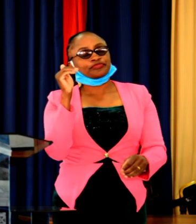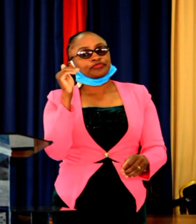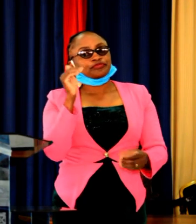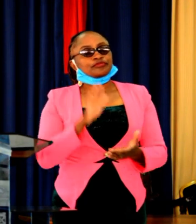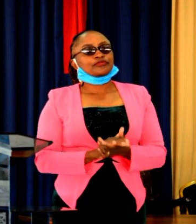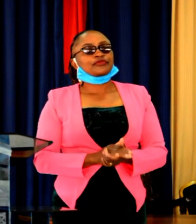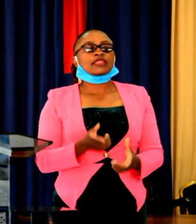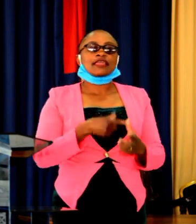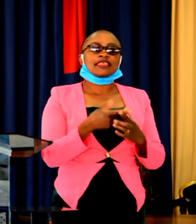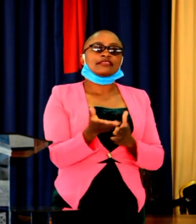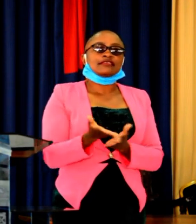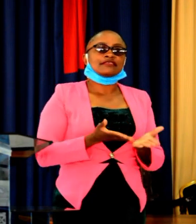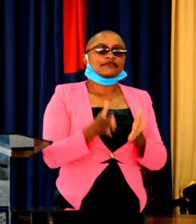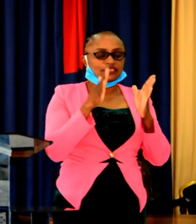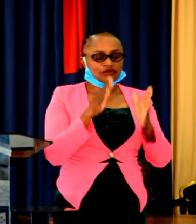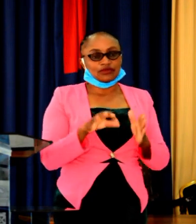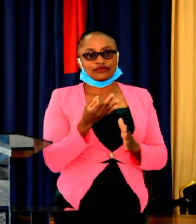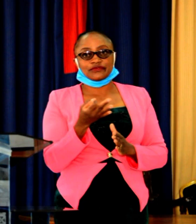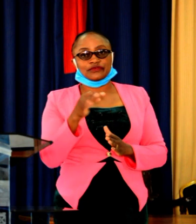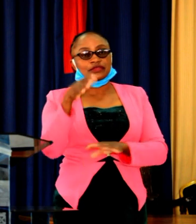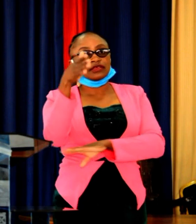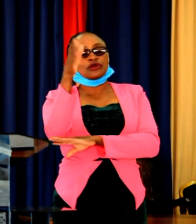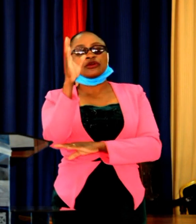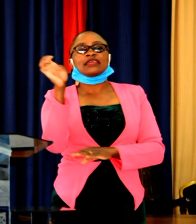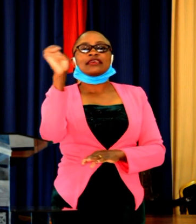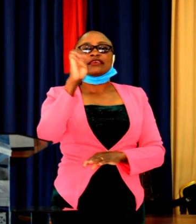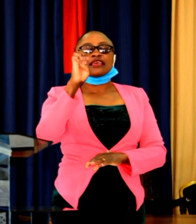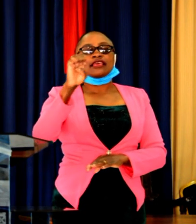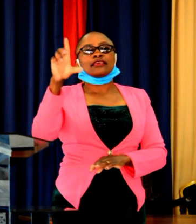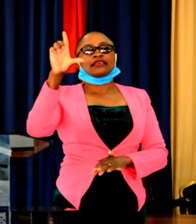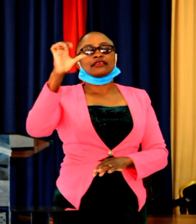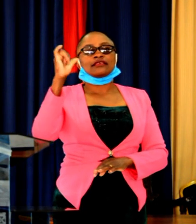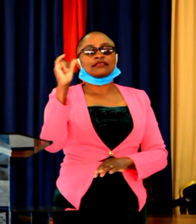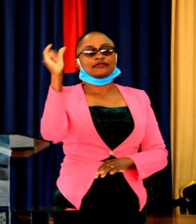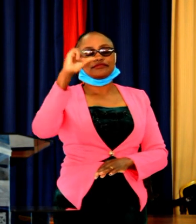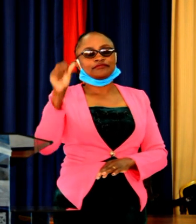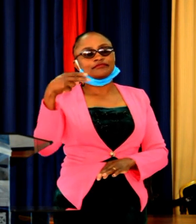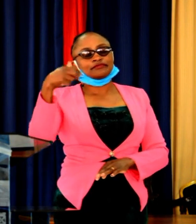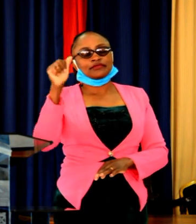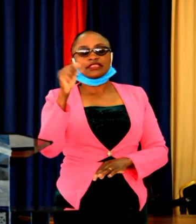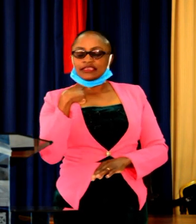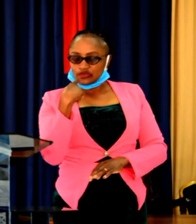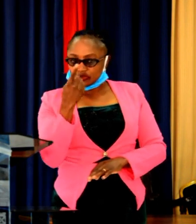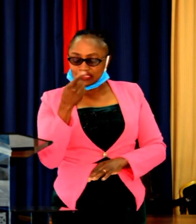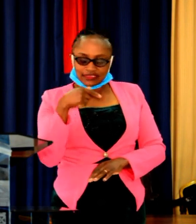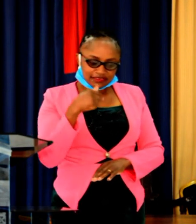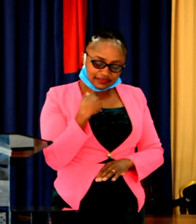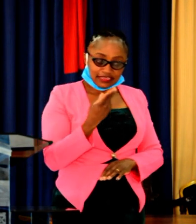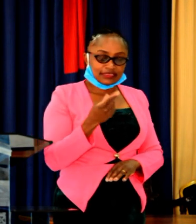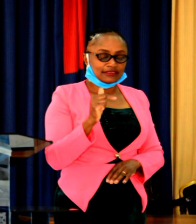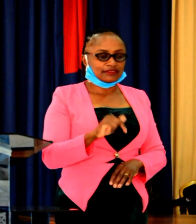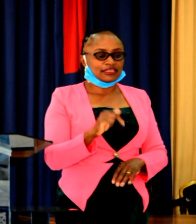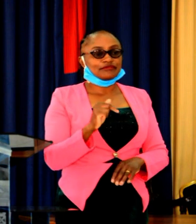basi mtumishi wa Mungu Elisha akanena, akasema kwamba kesho wakati kama huu